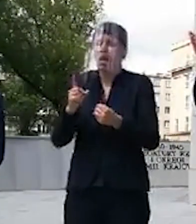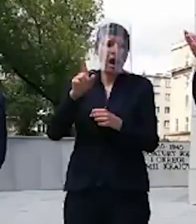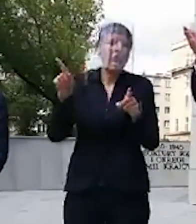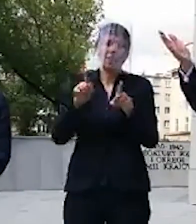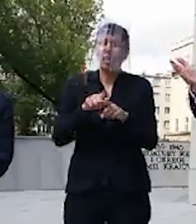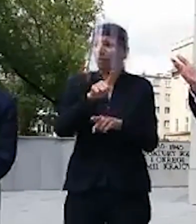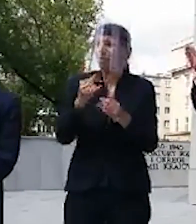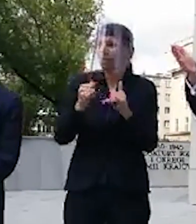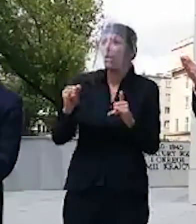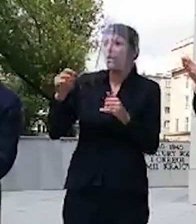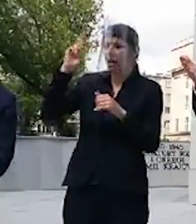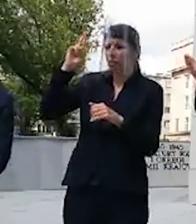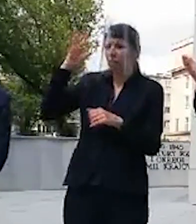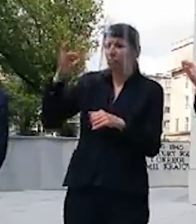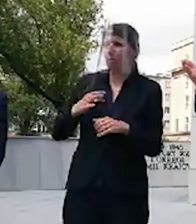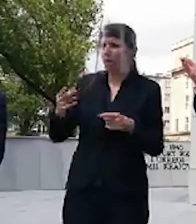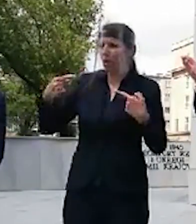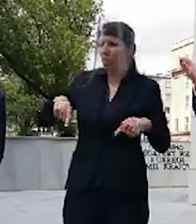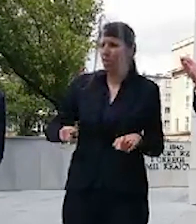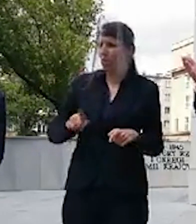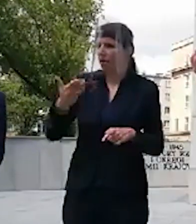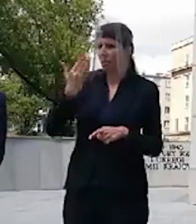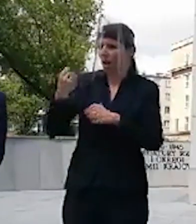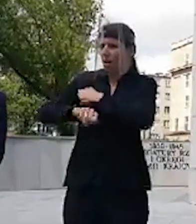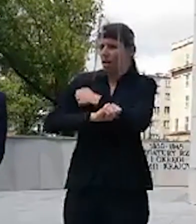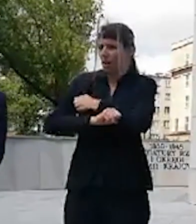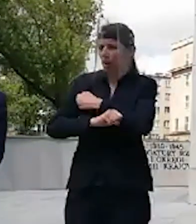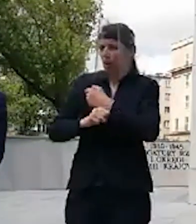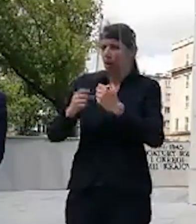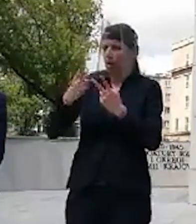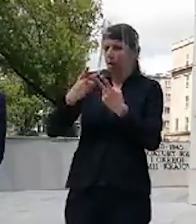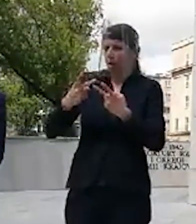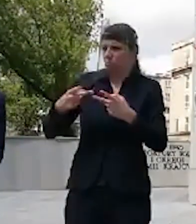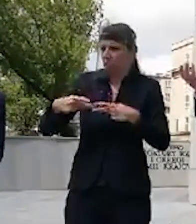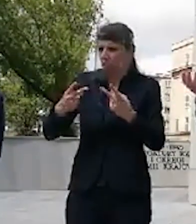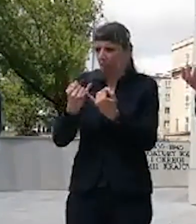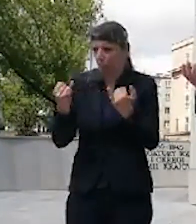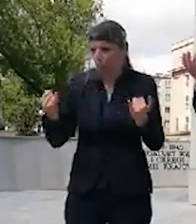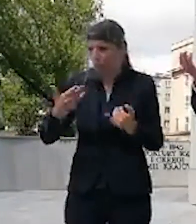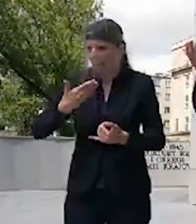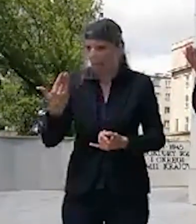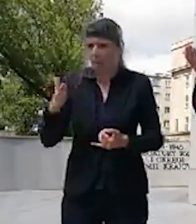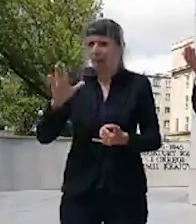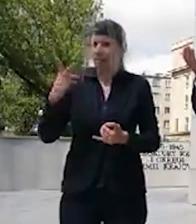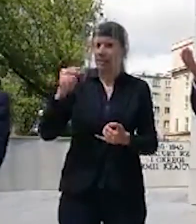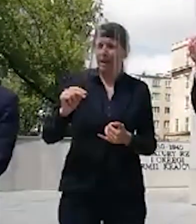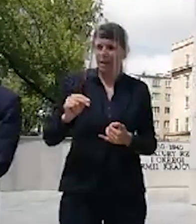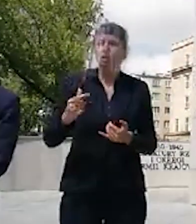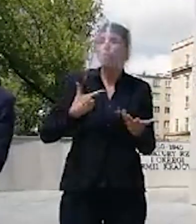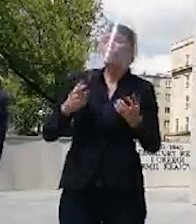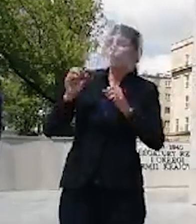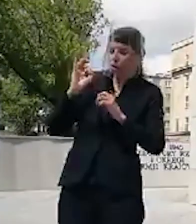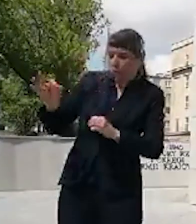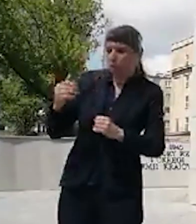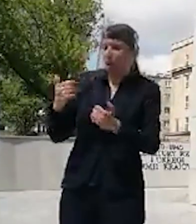że pani jest po prostu obywatelką, tak, nie reprezentuje pani żadnych mediów. Tak, to bardzo dobrze, bo ja też, więc możemy się dogadać. Proszę albo nie po prostu.